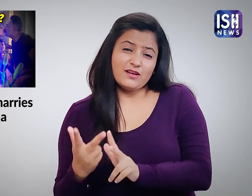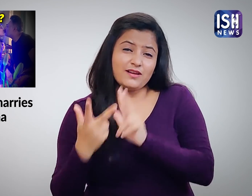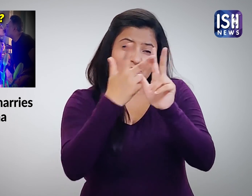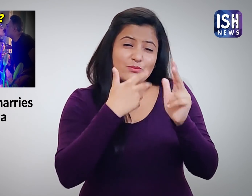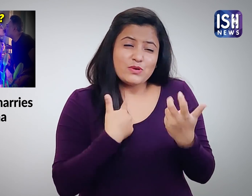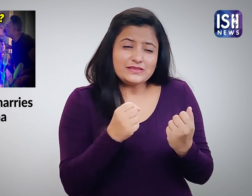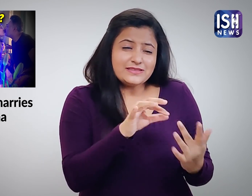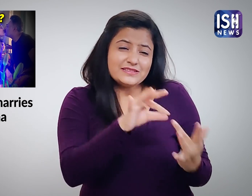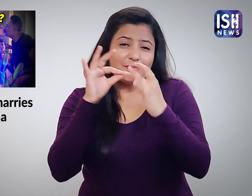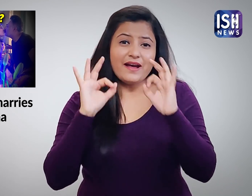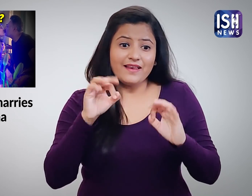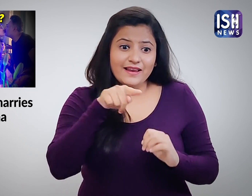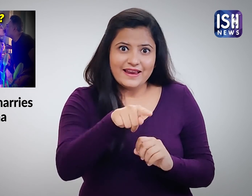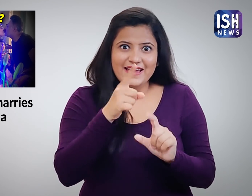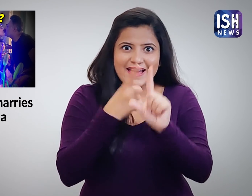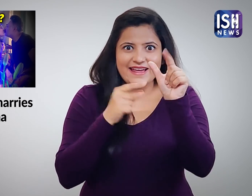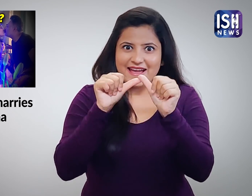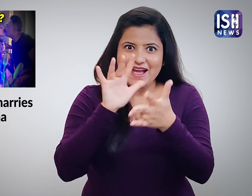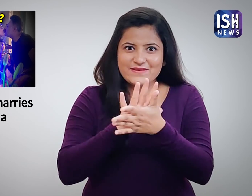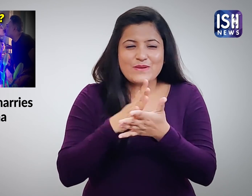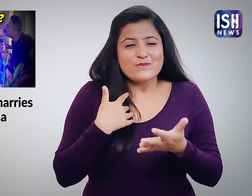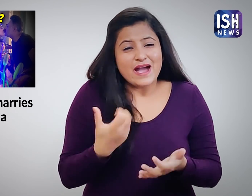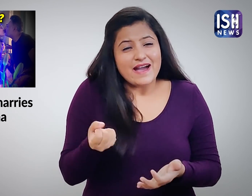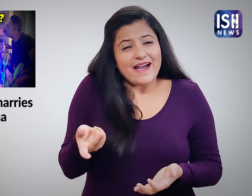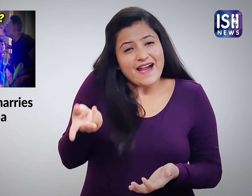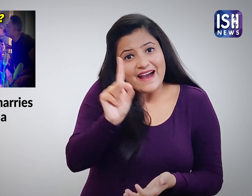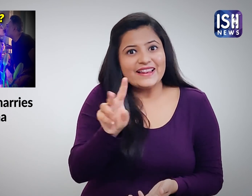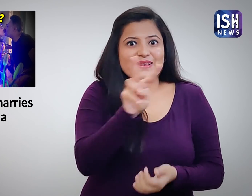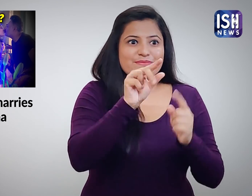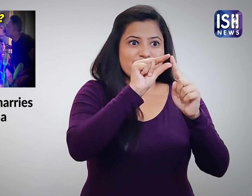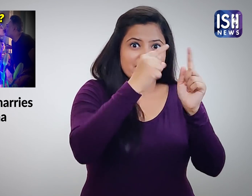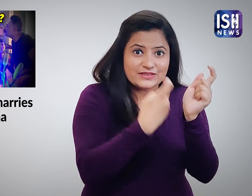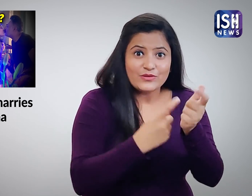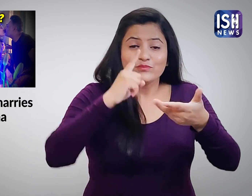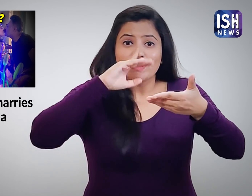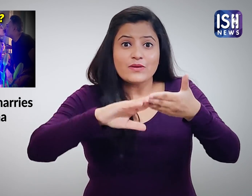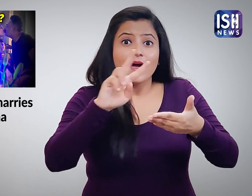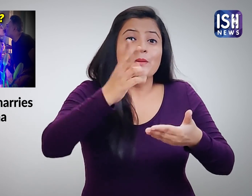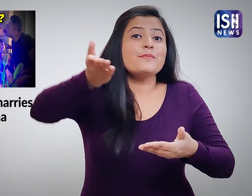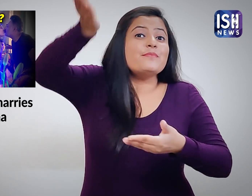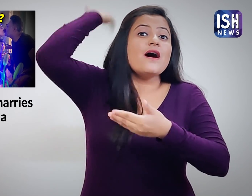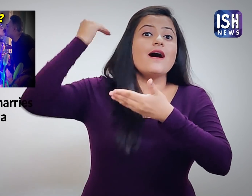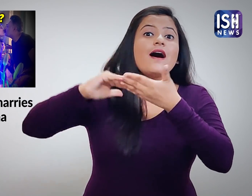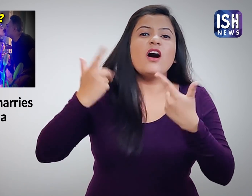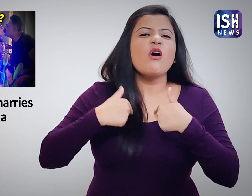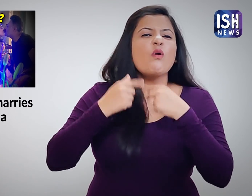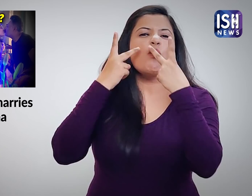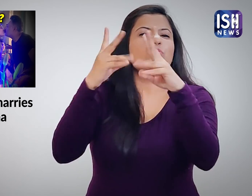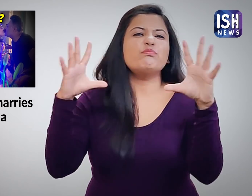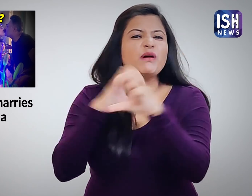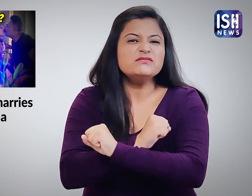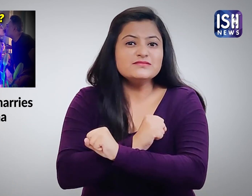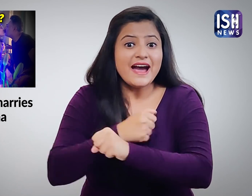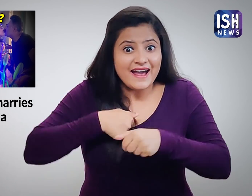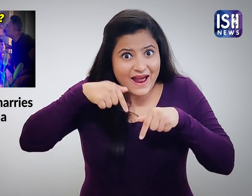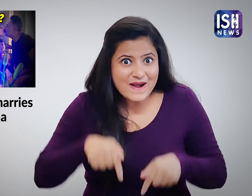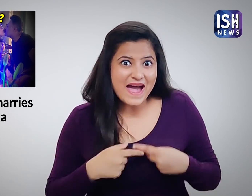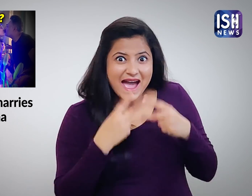उनके बेटे ने उनसे उनकी ग्यारवी वर्षकाट पर दोबारा शादी करने का अनुरोथ किया क्योंकि वह पहली बार इसे देख नहीं पाया